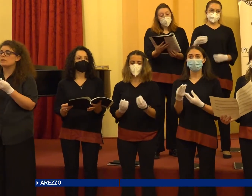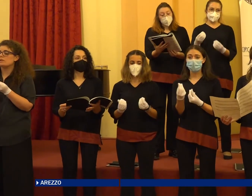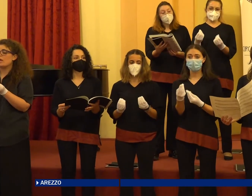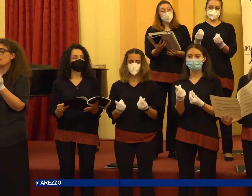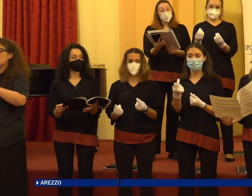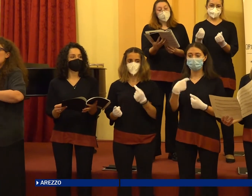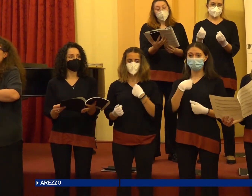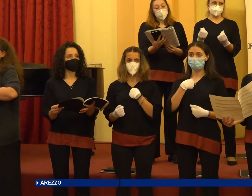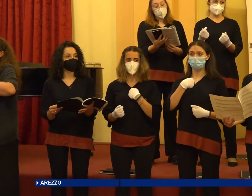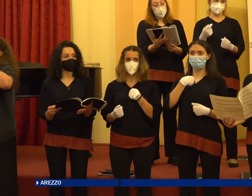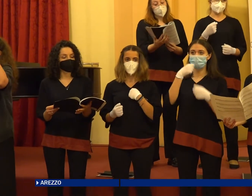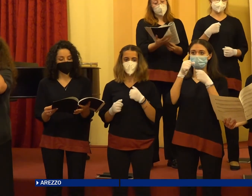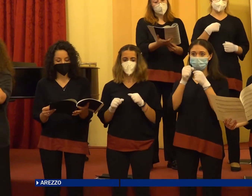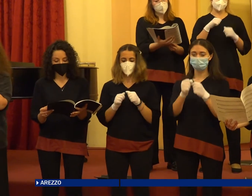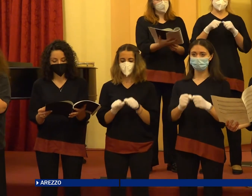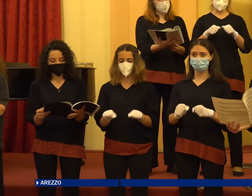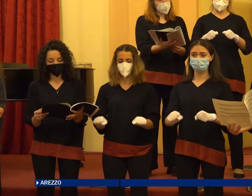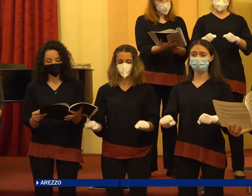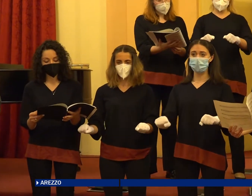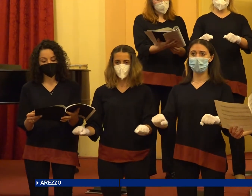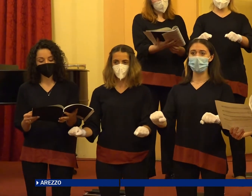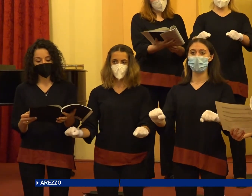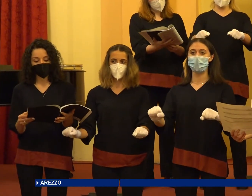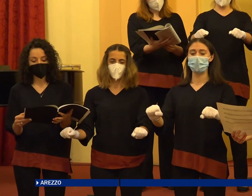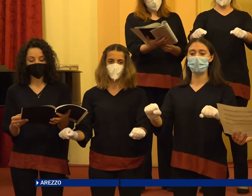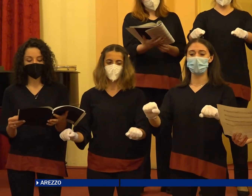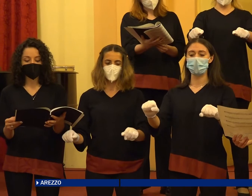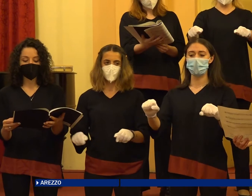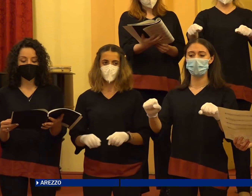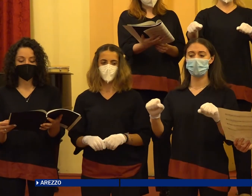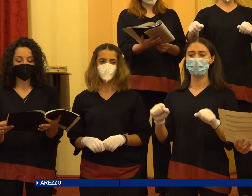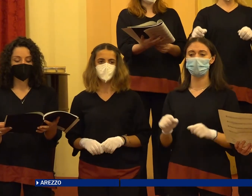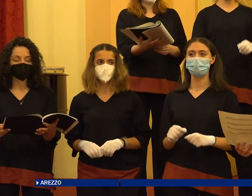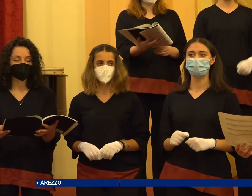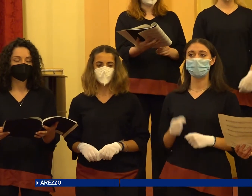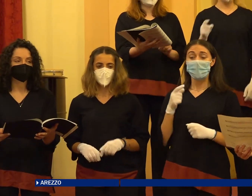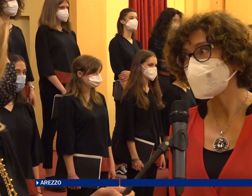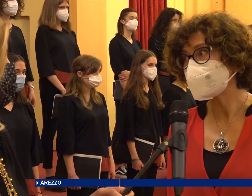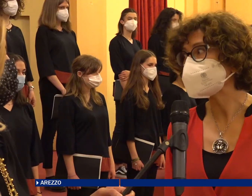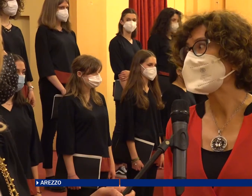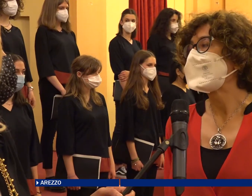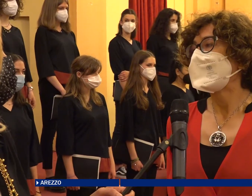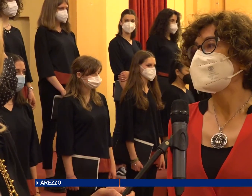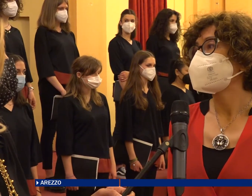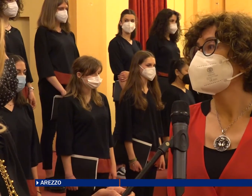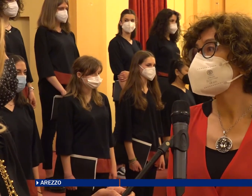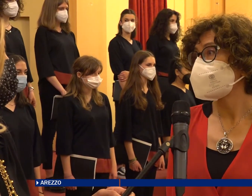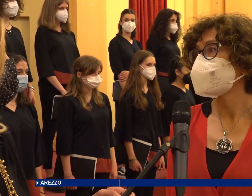particolari. Ci spieghi tutto? Questo è un coro, appunto, come hai detto tu, inclusivo, solidale. Lo scopo è